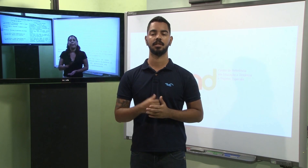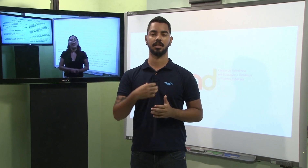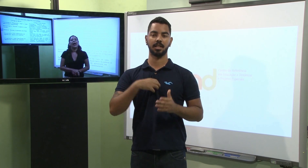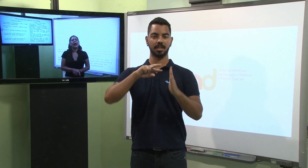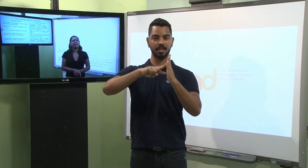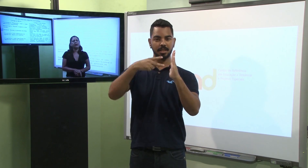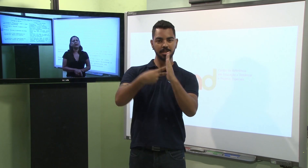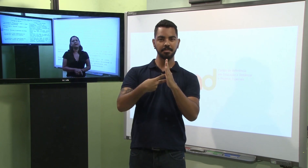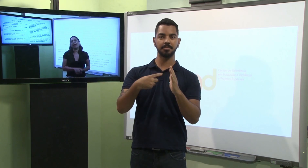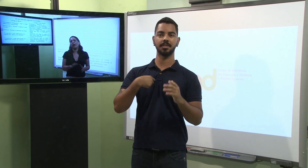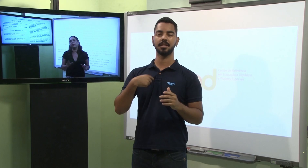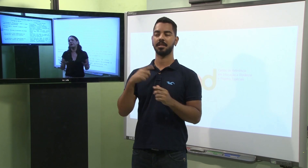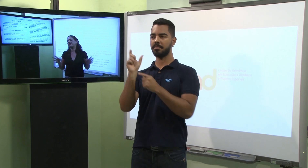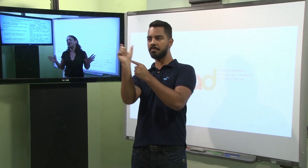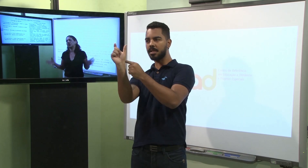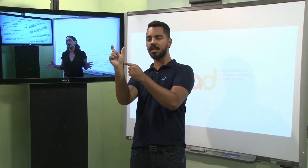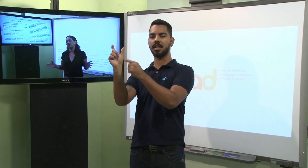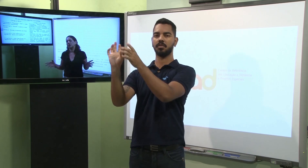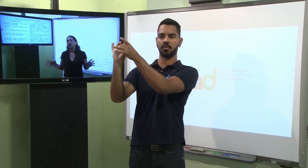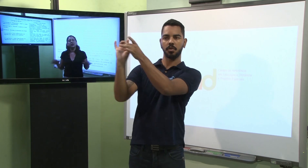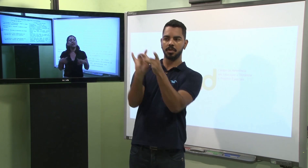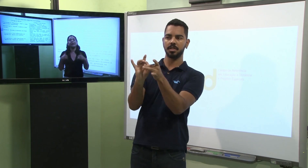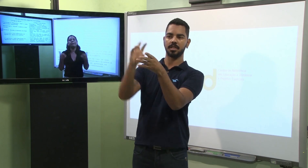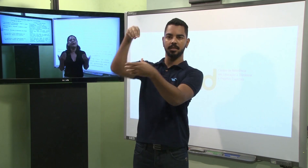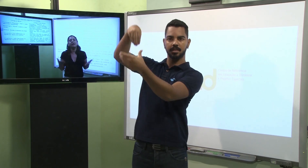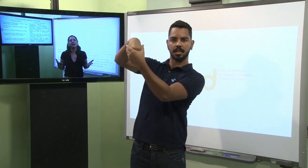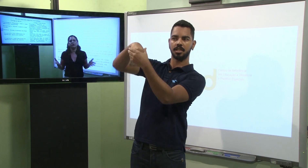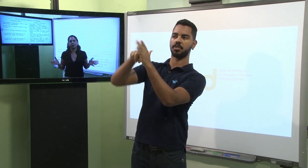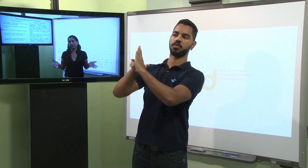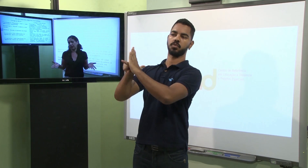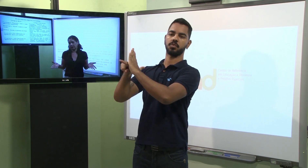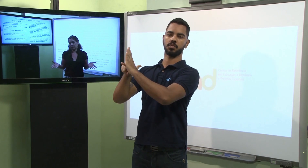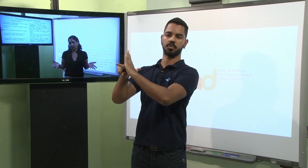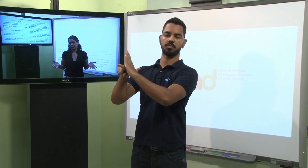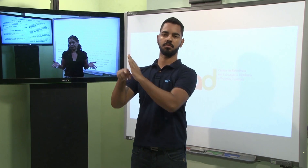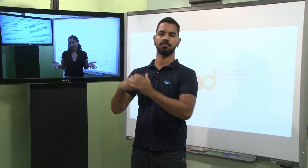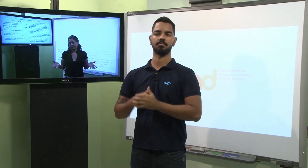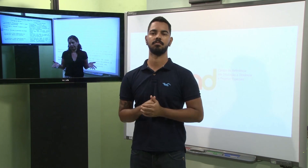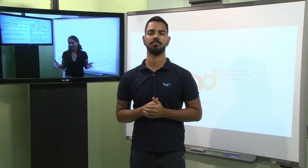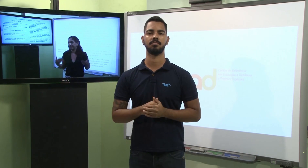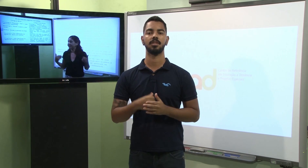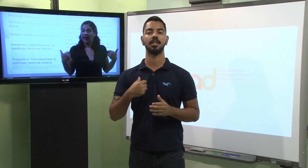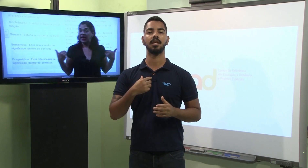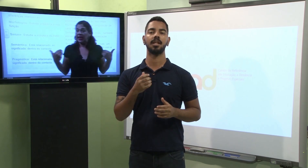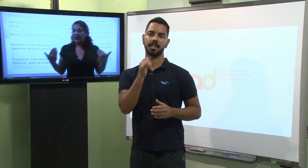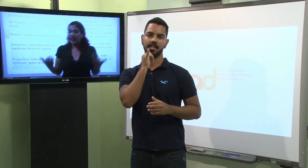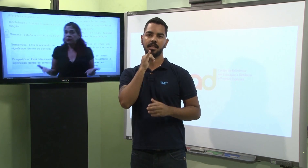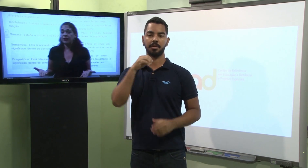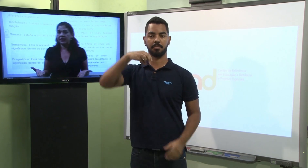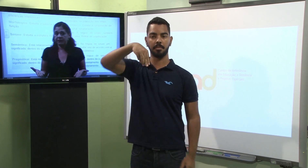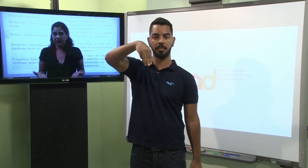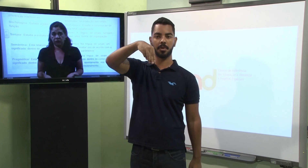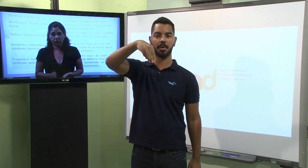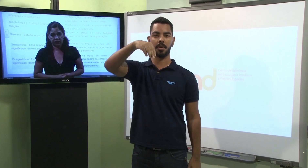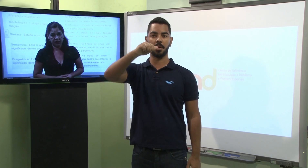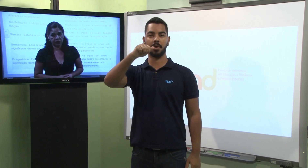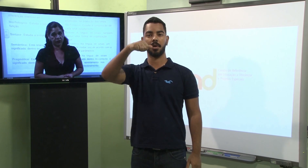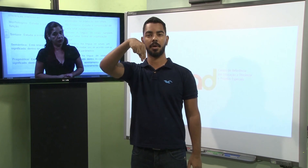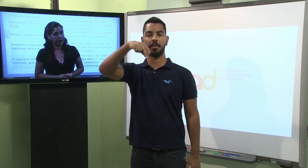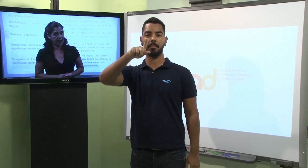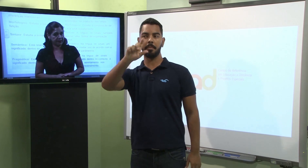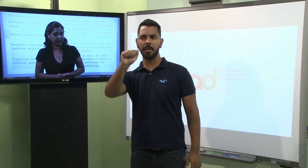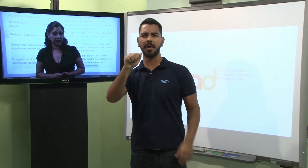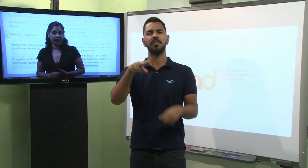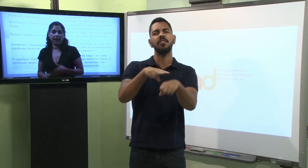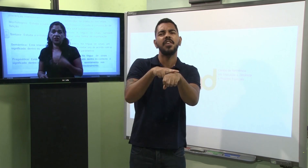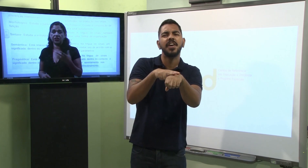exemplo, a manga estava bem verdinha. De que manga que estou falando? Dentro de um determinado contexto,